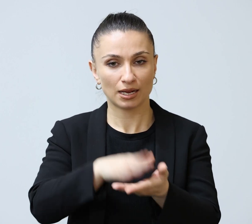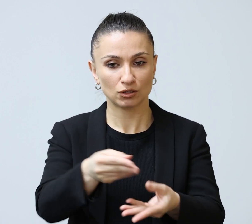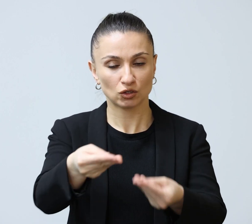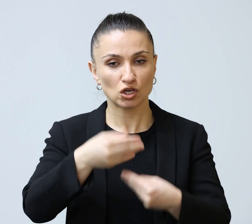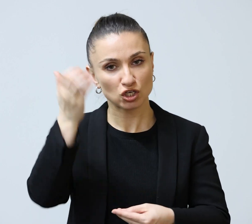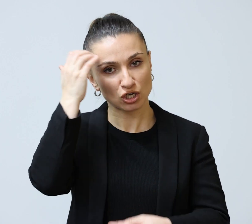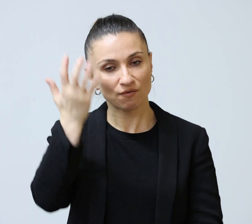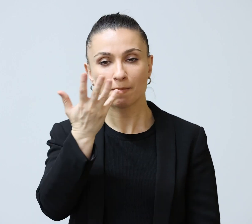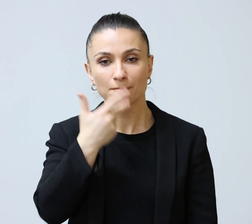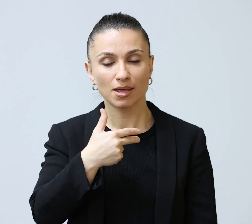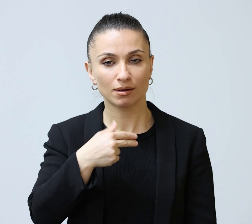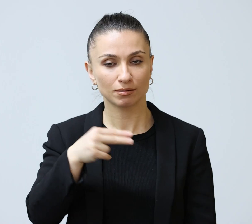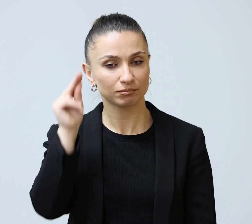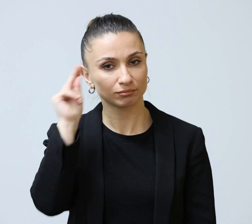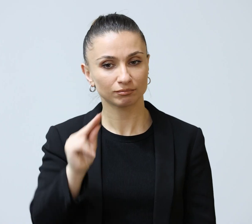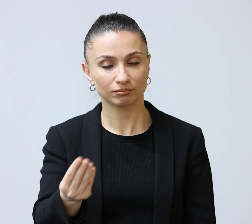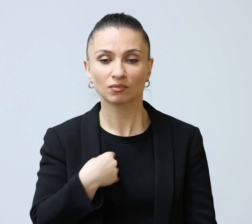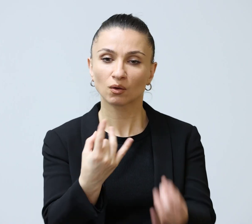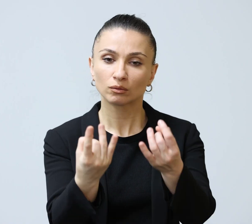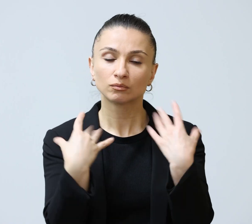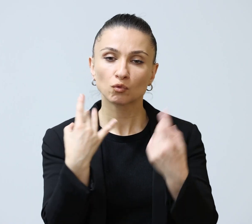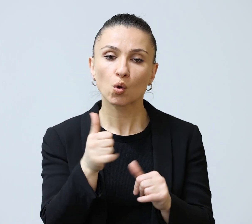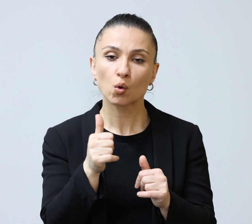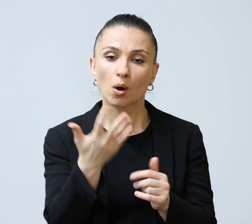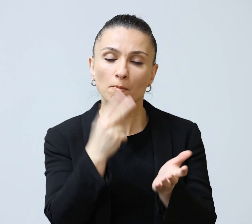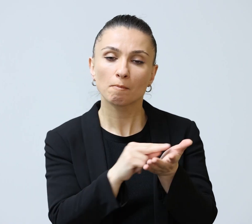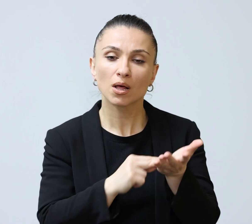վրա ընտրելու մարդկանցից և կուսակցություններից առաջ է նկարած։